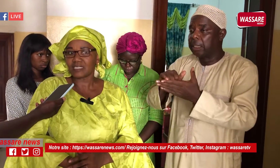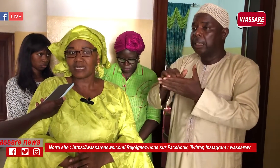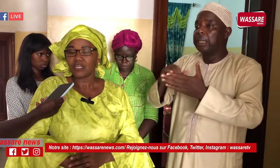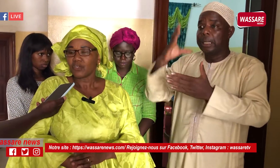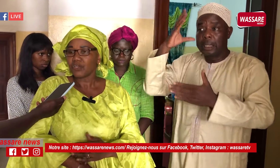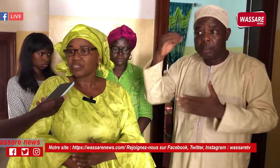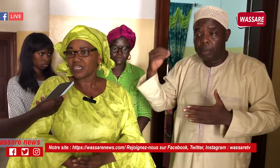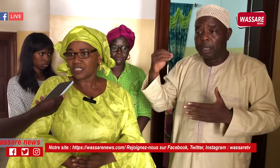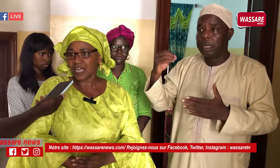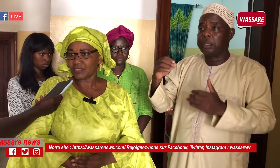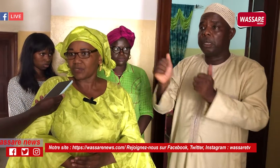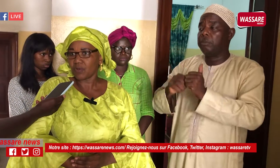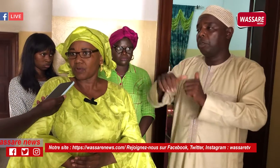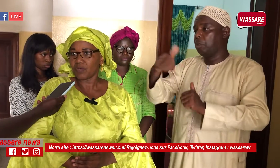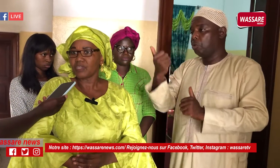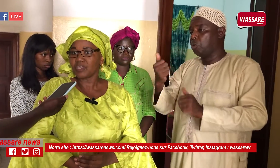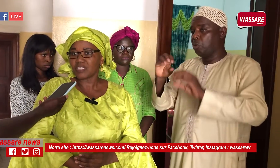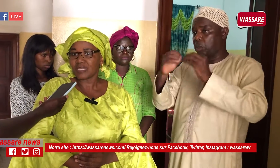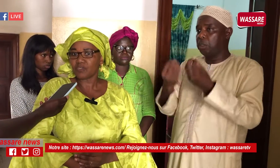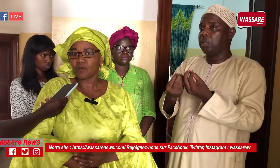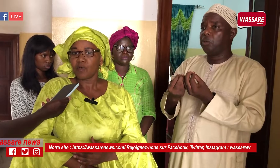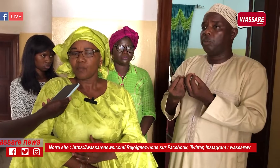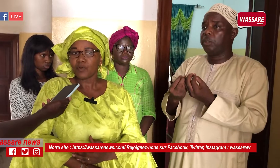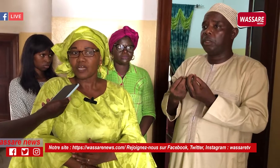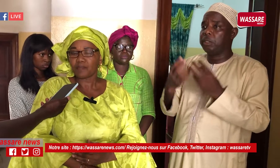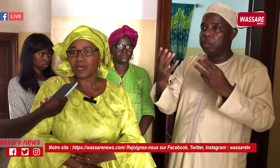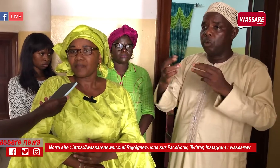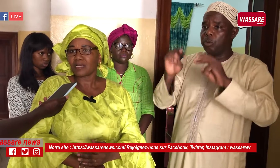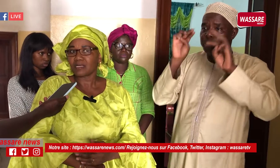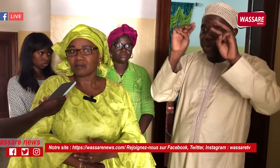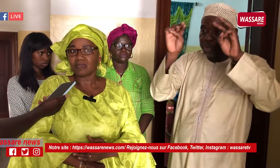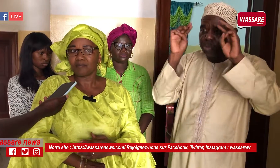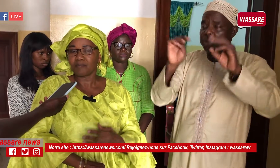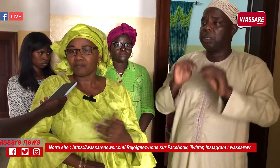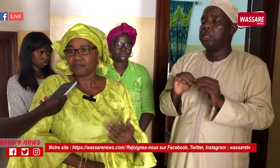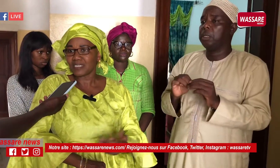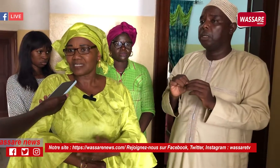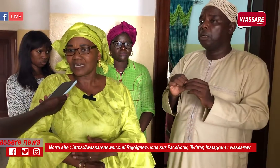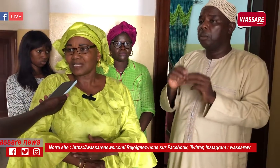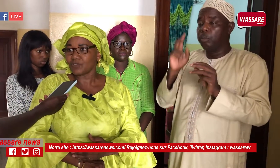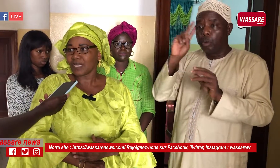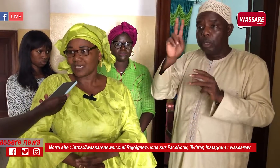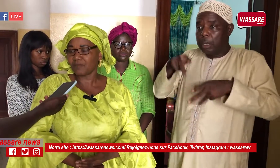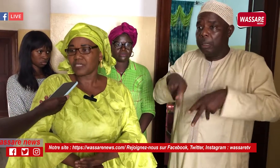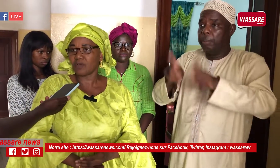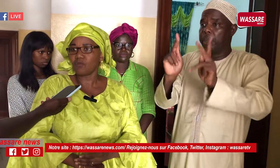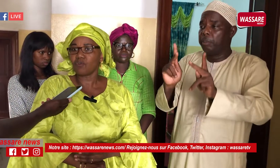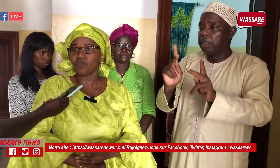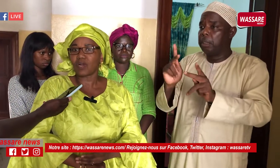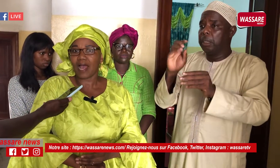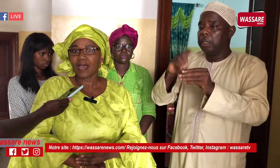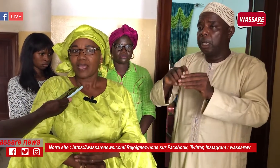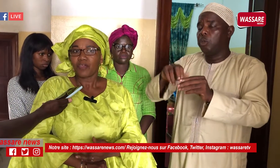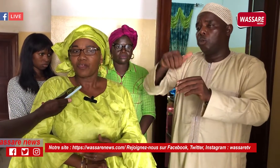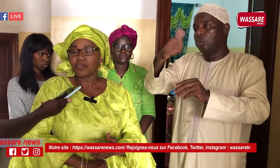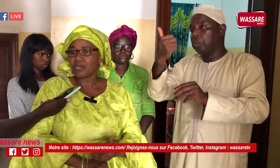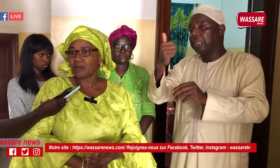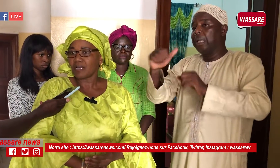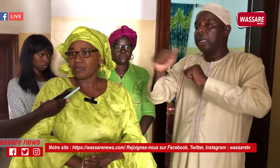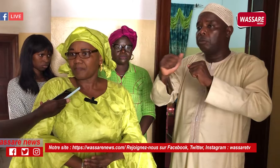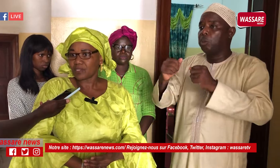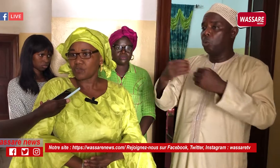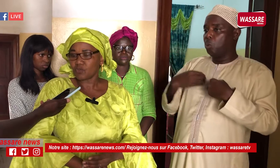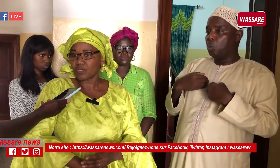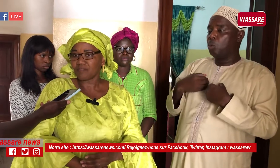ne serait-ce qu'une initiation pour leur permettre que peut-être dans une activité où on aura